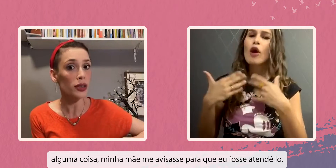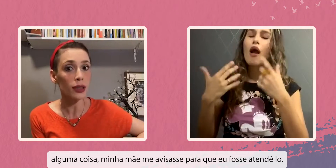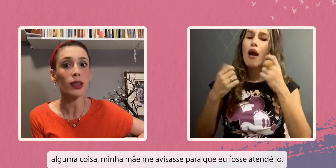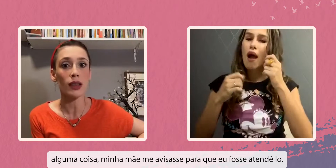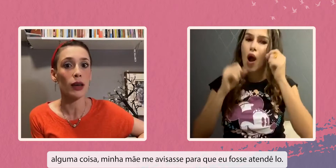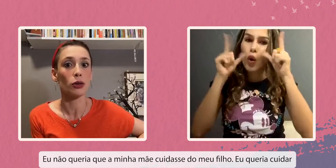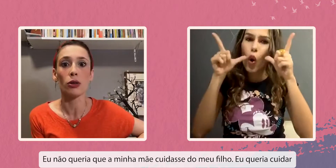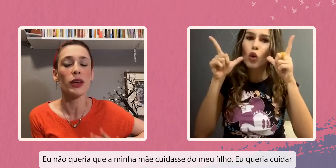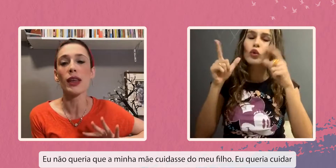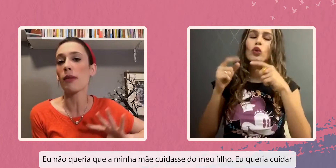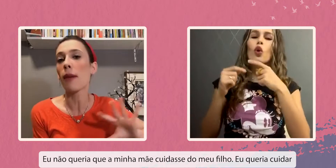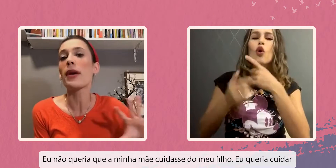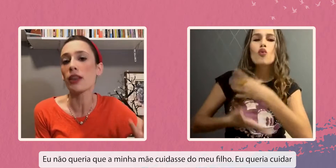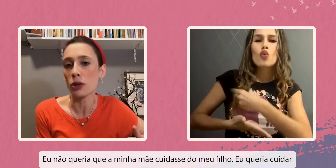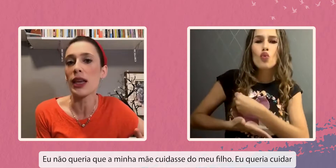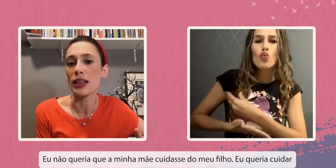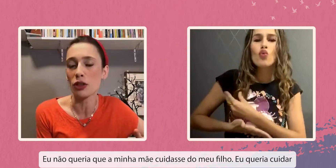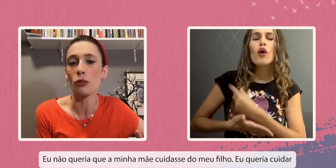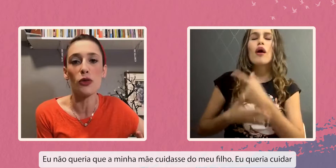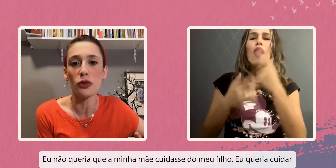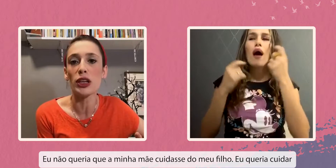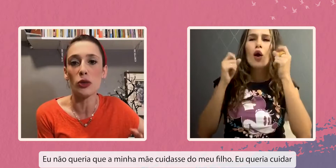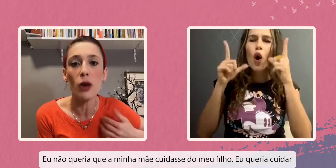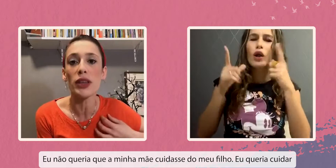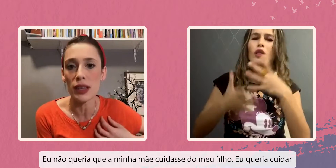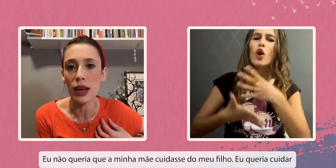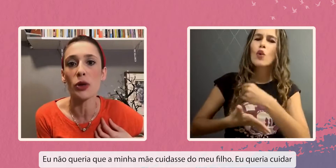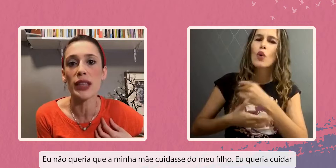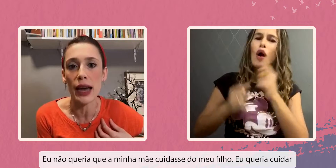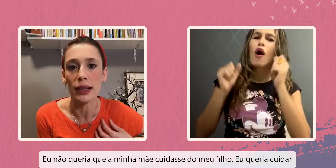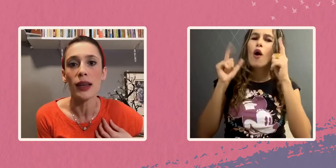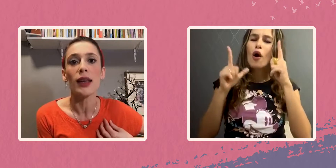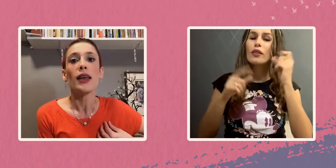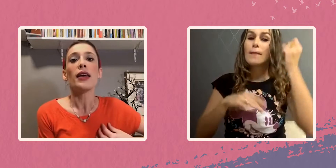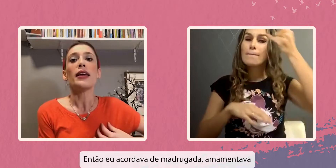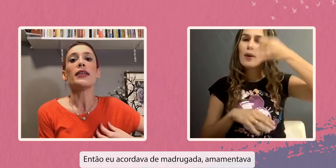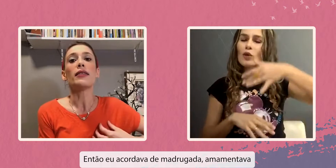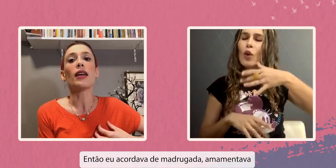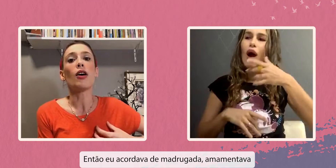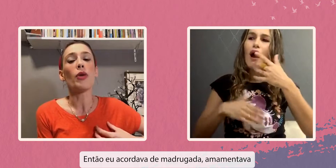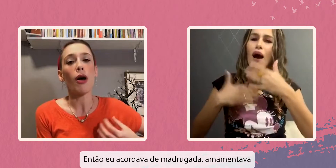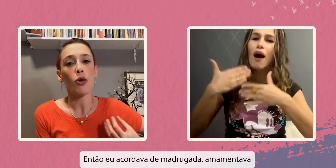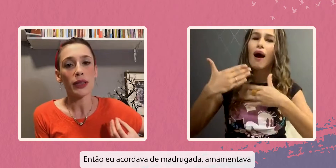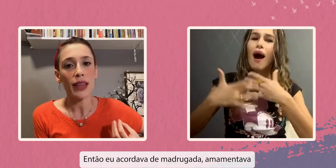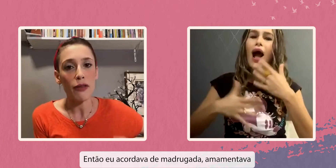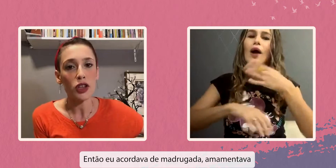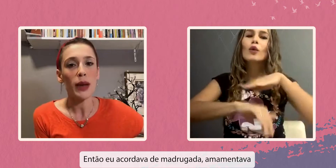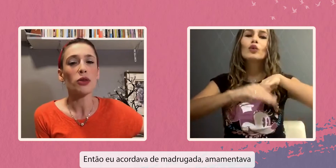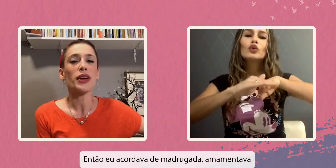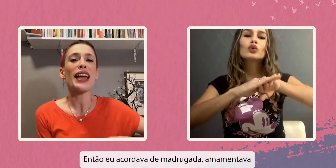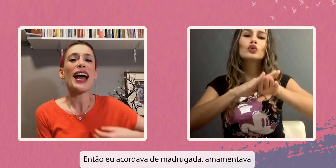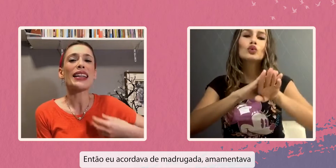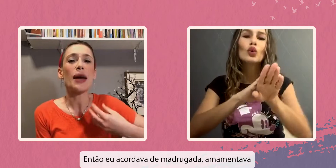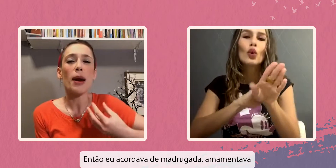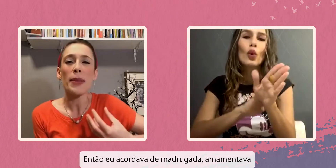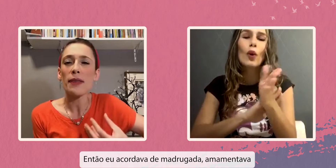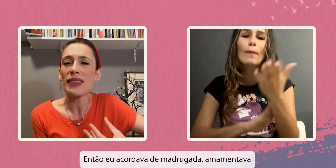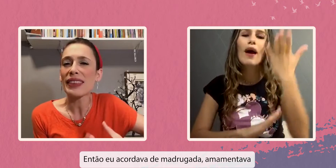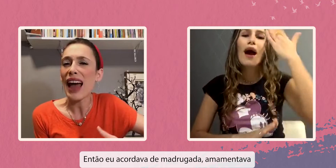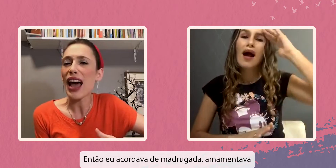eu fosse atendê-lo. Eu não queria que a minha mãe cuidasse do meu filho, eu queria cuidar. Então, eu acordava de